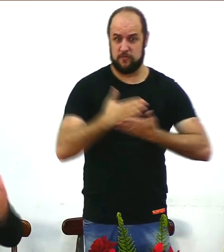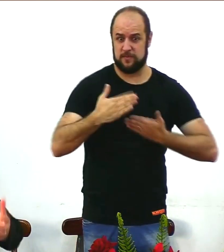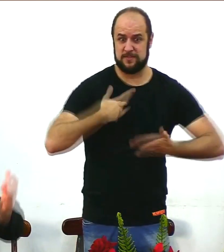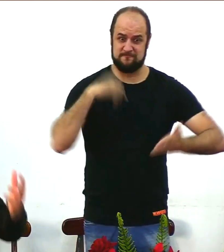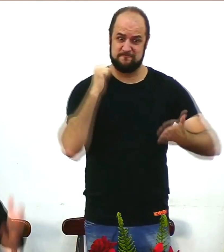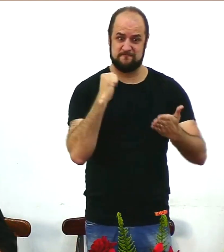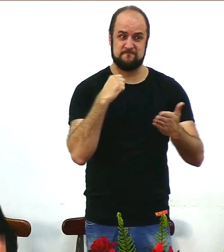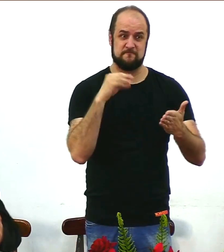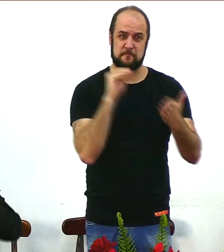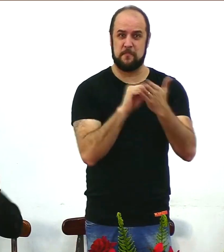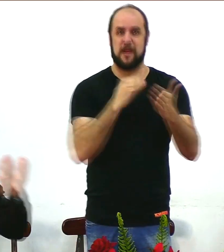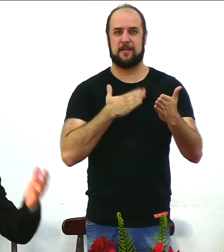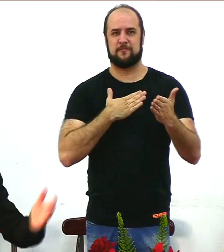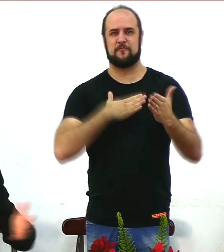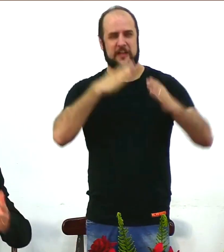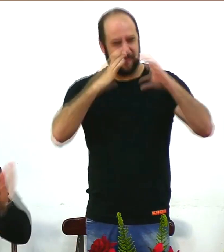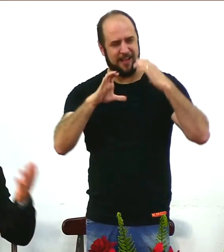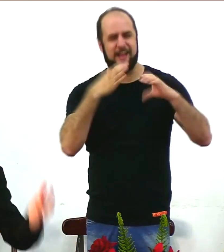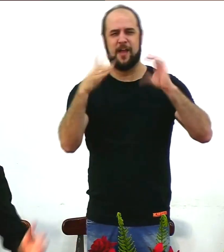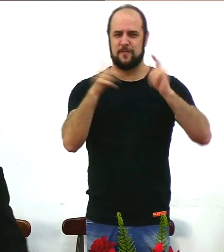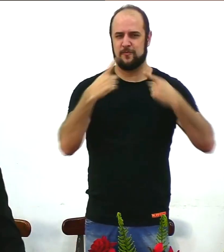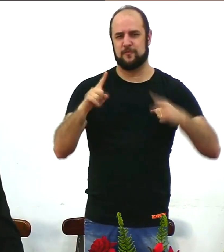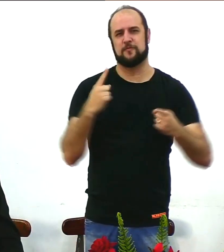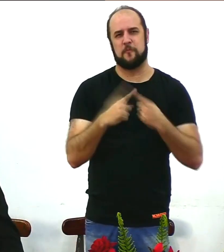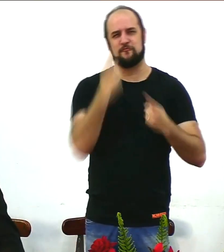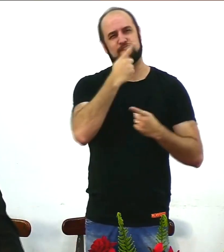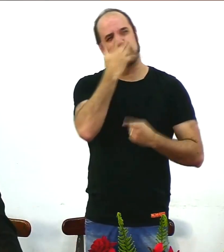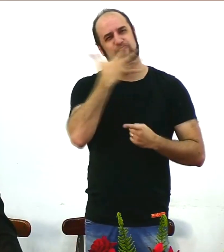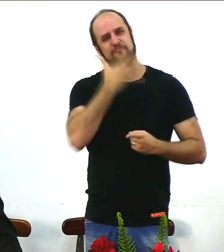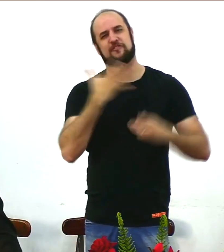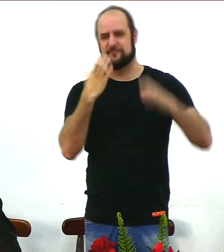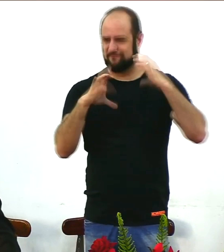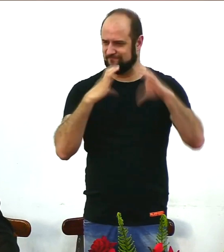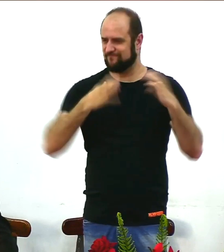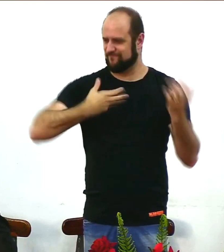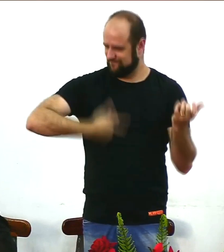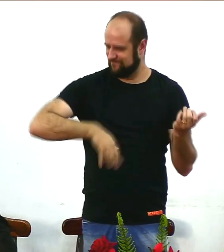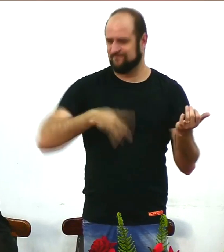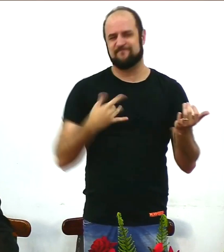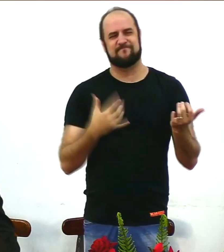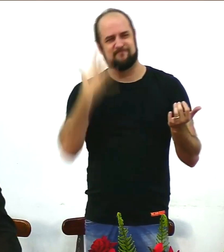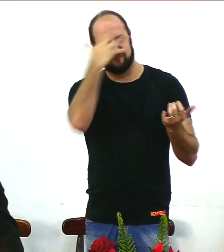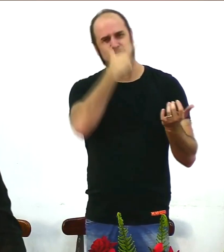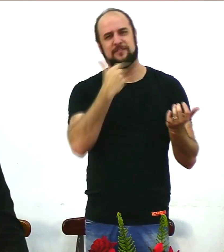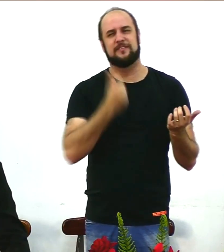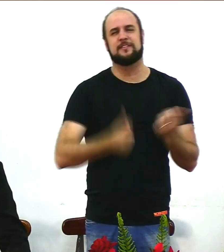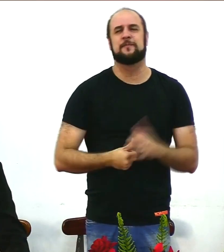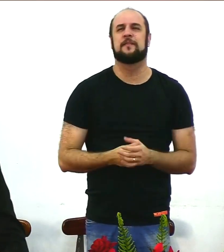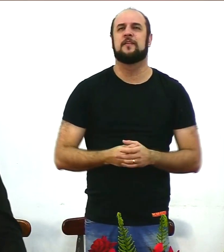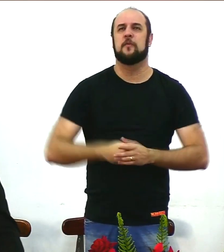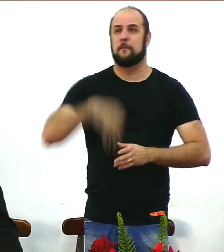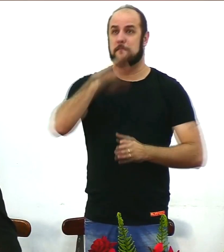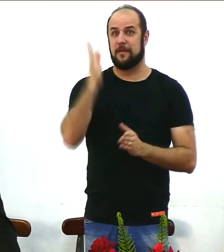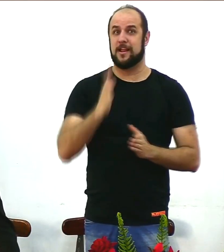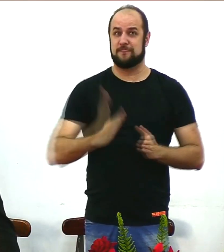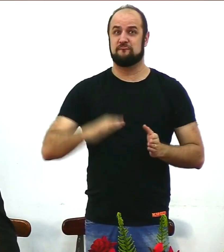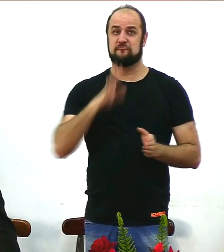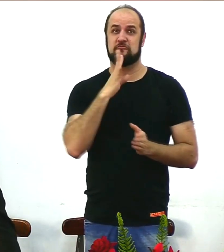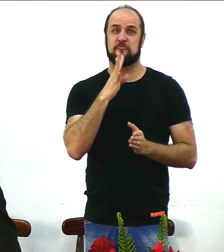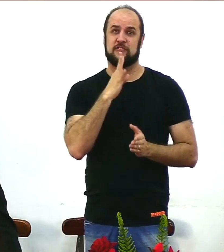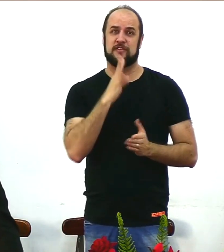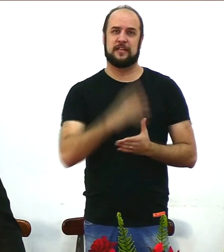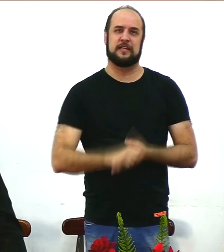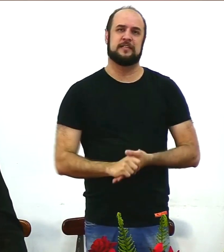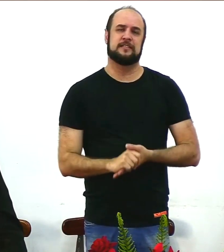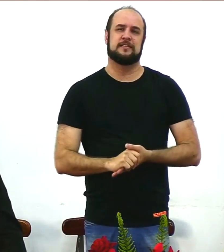Êxodo 15, também no livro de Juízes, capítulo 5, isso era uma marca do povo judeu, como